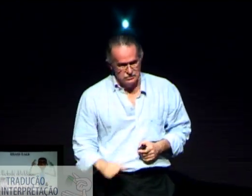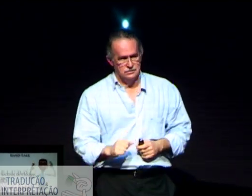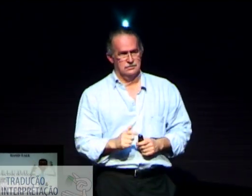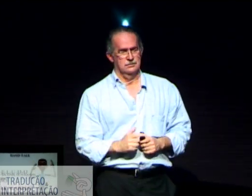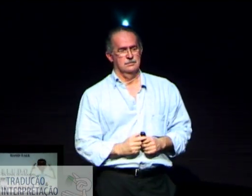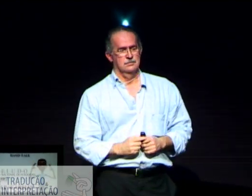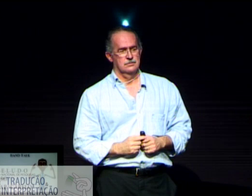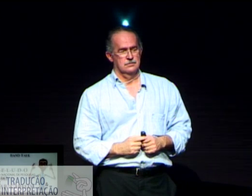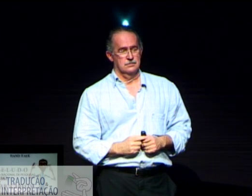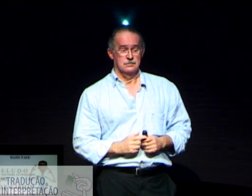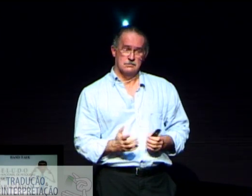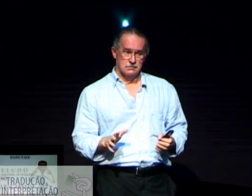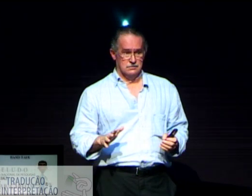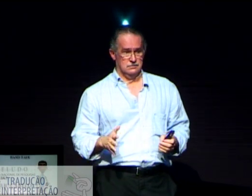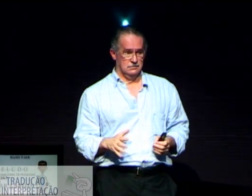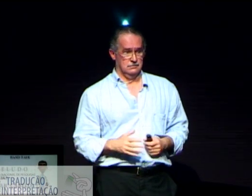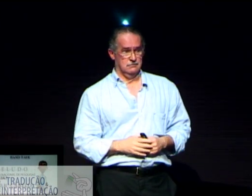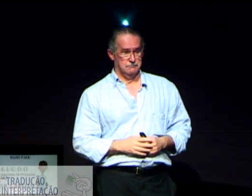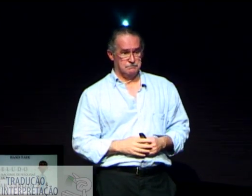Olha, vejam a soletração.